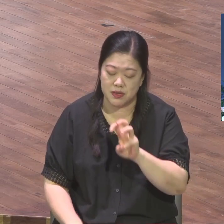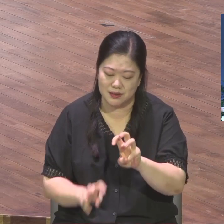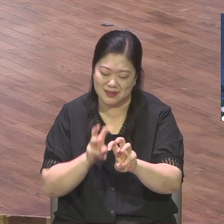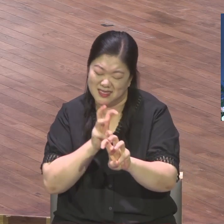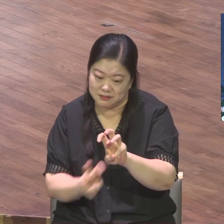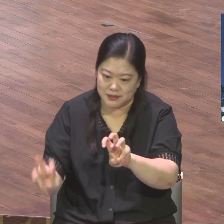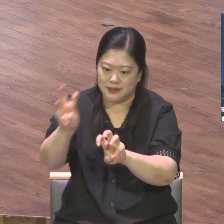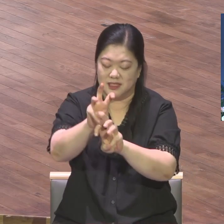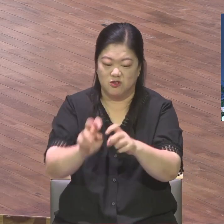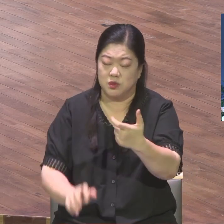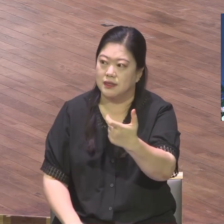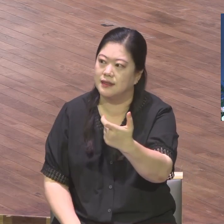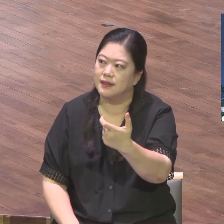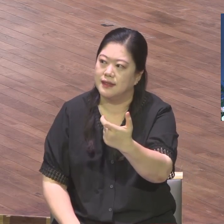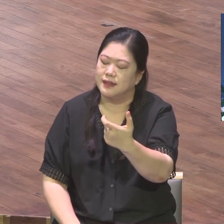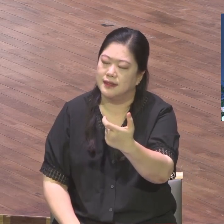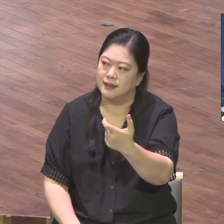됩니다.